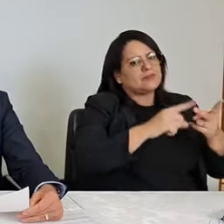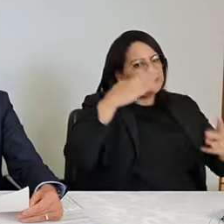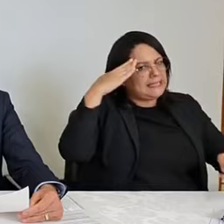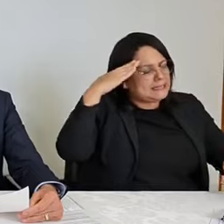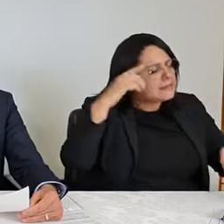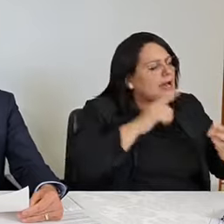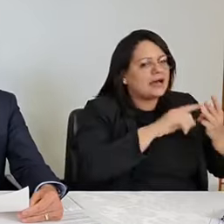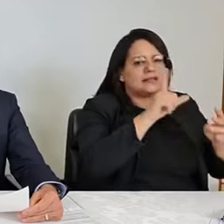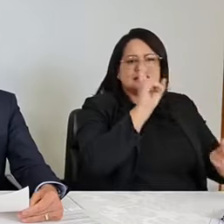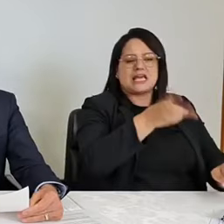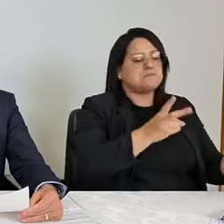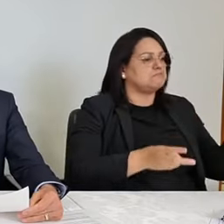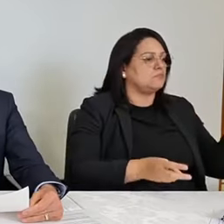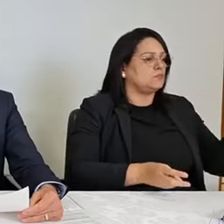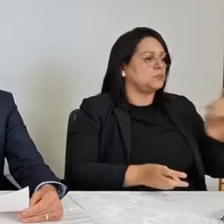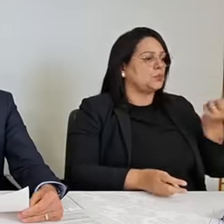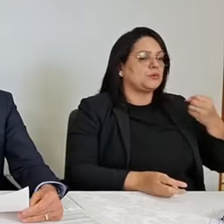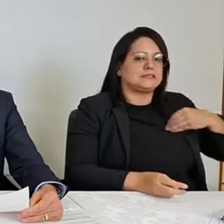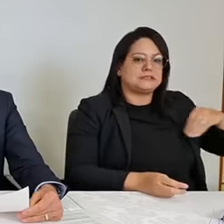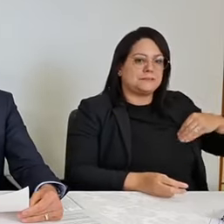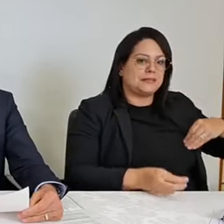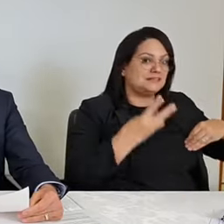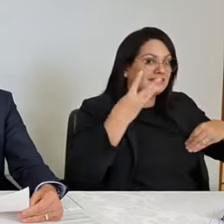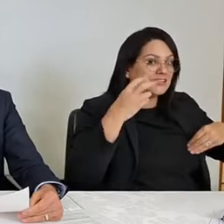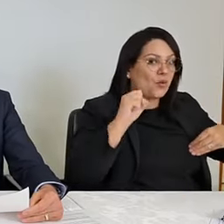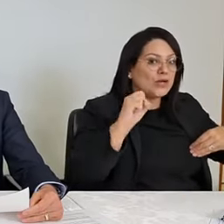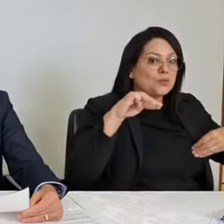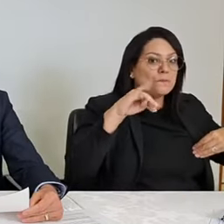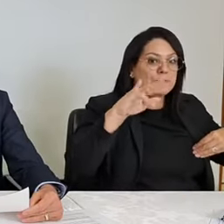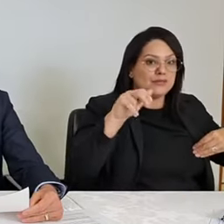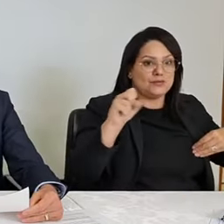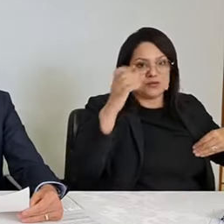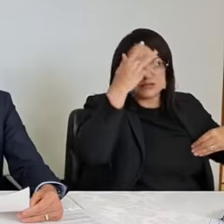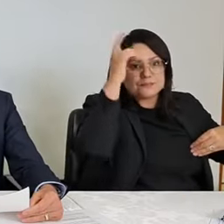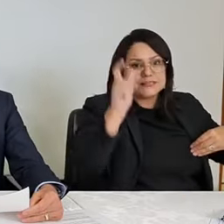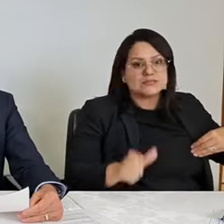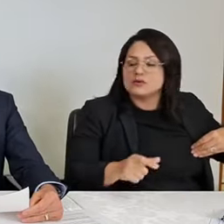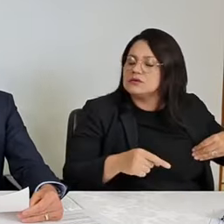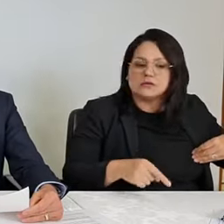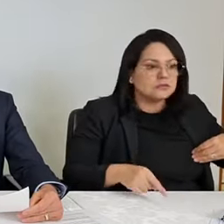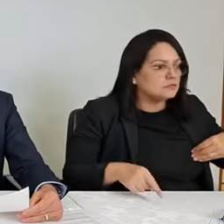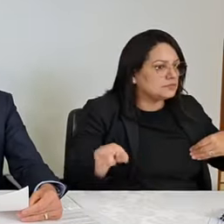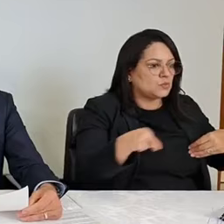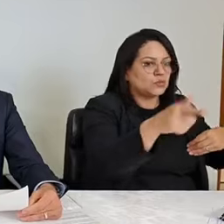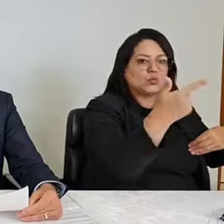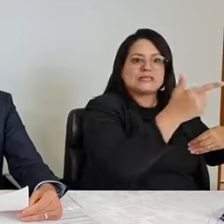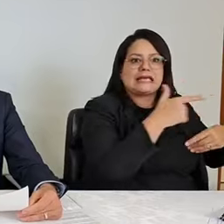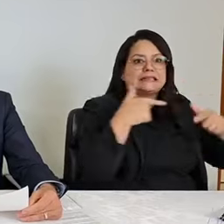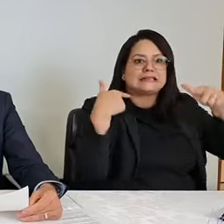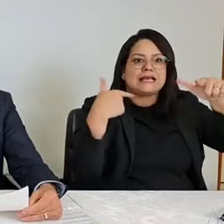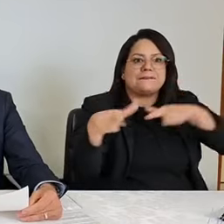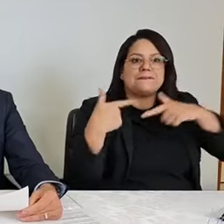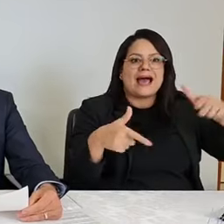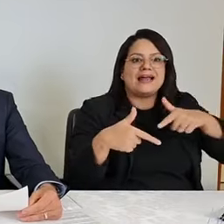problema. Agora, 38 milhões de pessoas que de imediato nós levantamos eram aquelas pessoas chamadas de invisíveis,